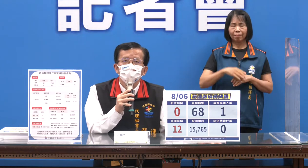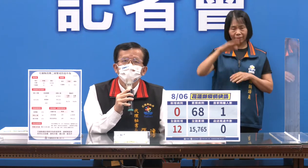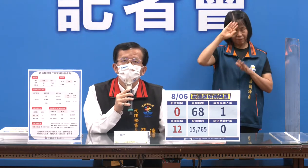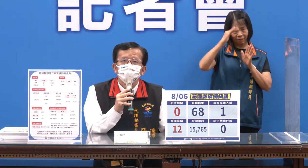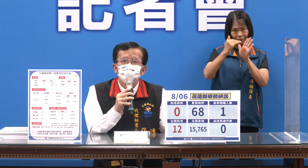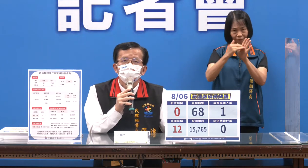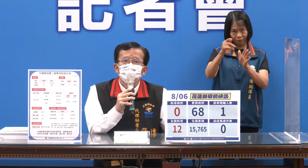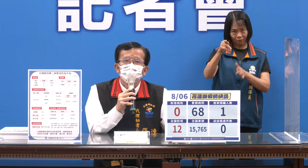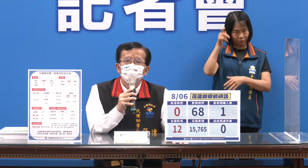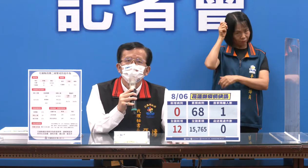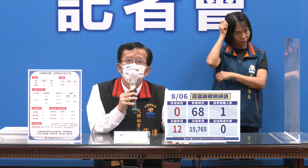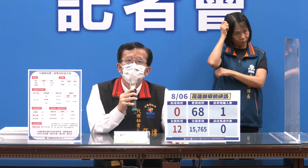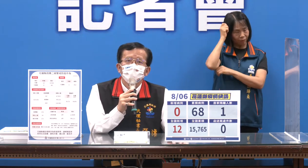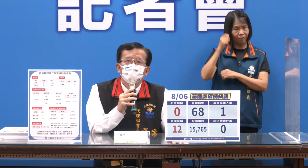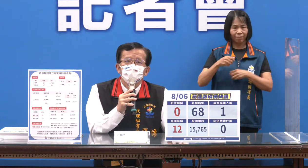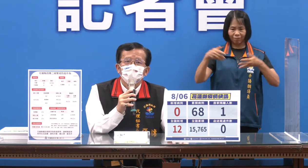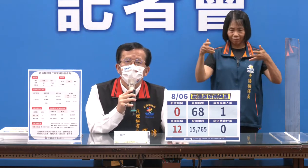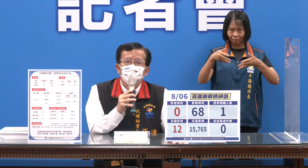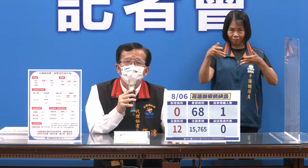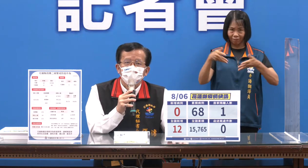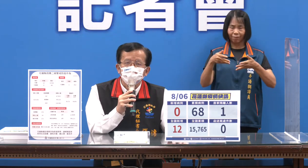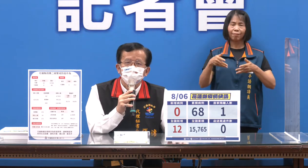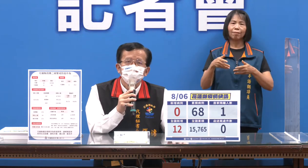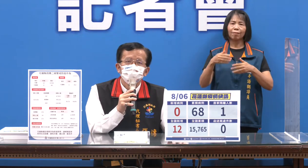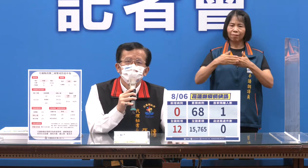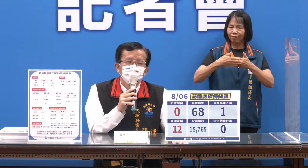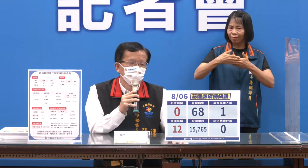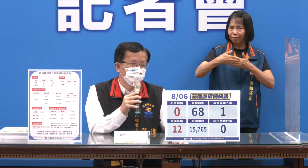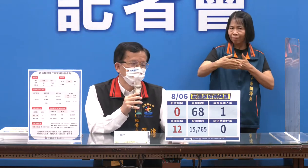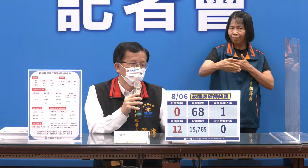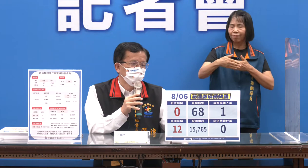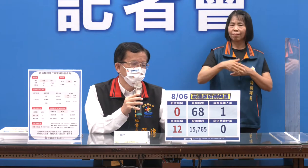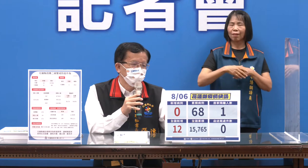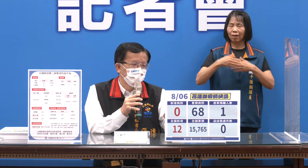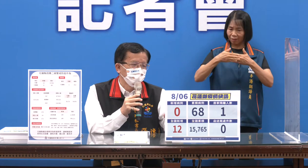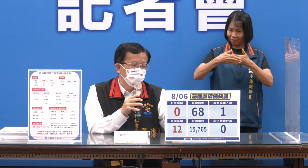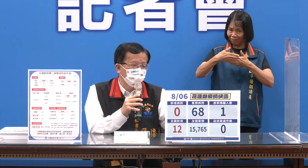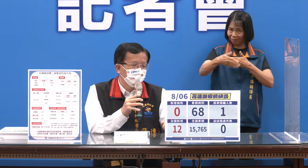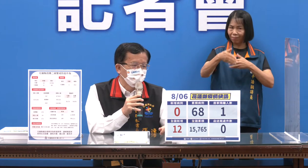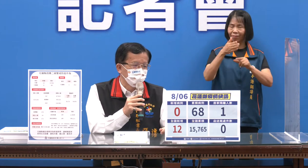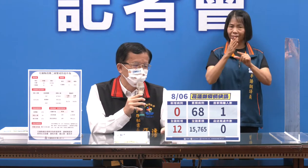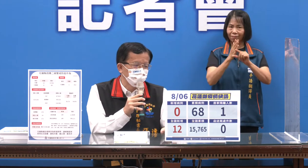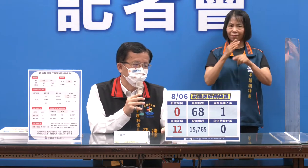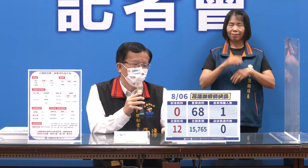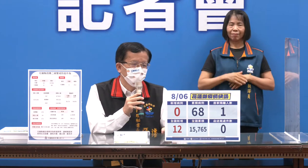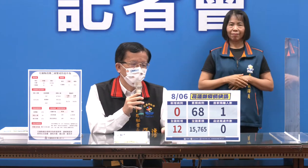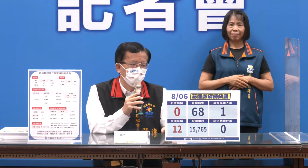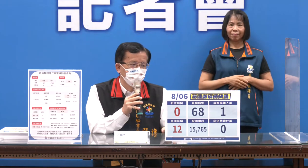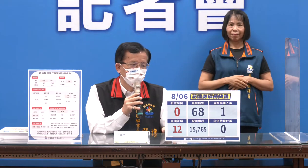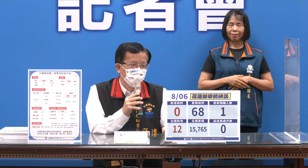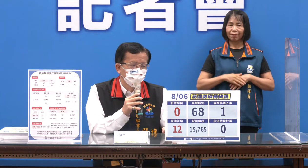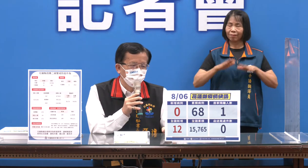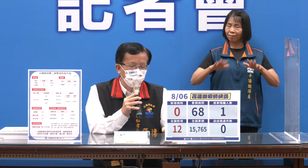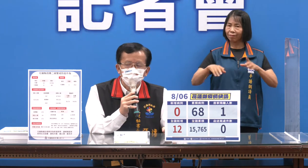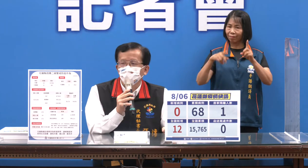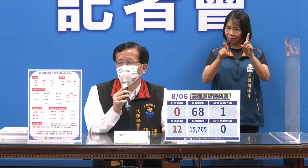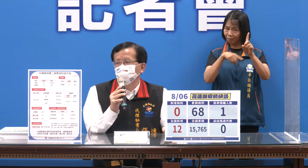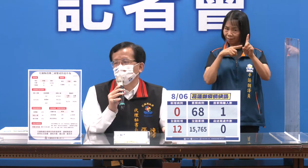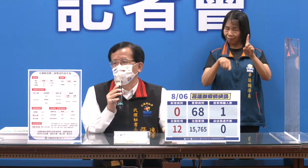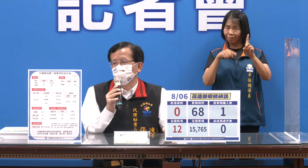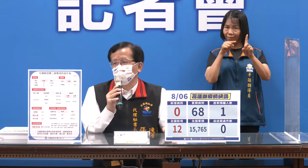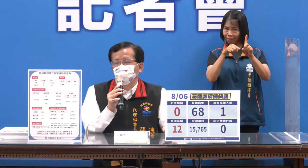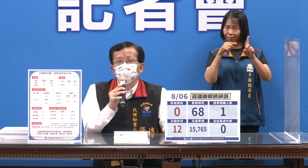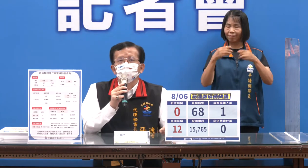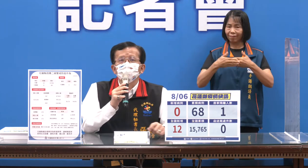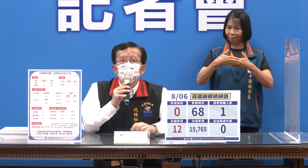旅馆继续接受隔离。这是这一个居家隔离人数有一位